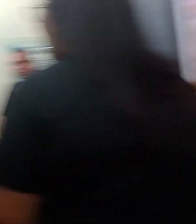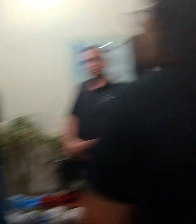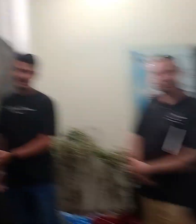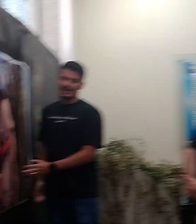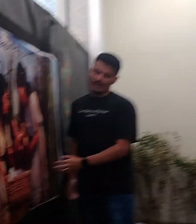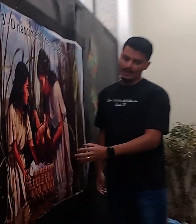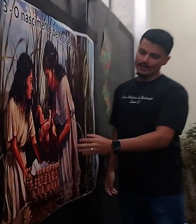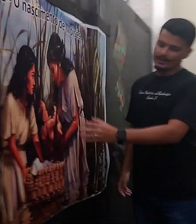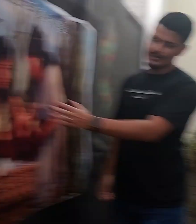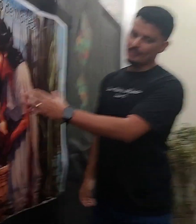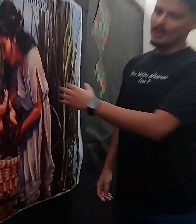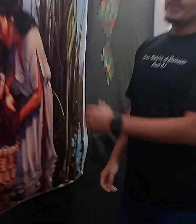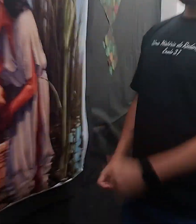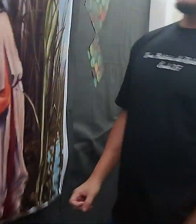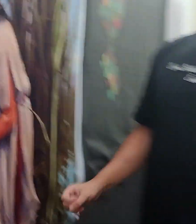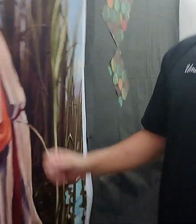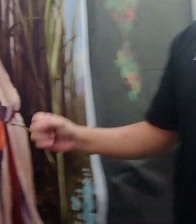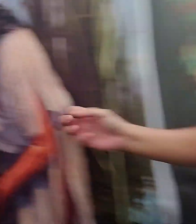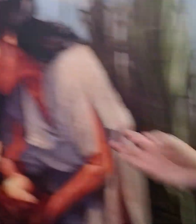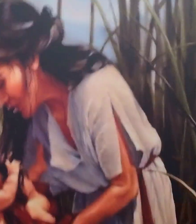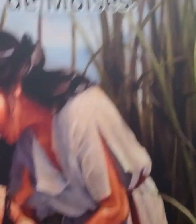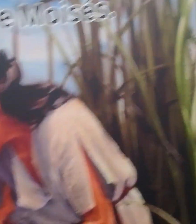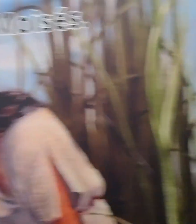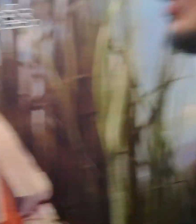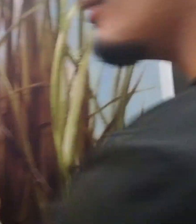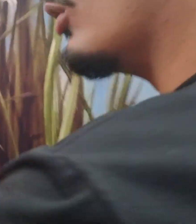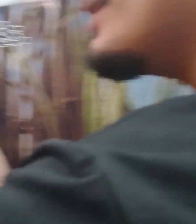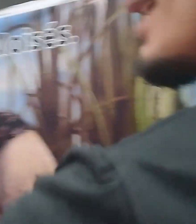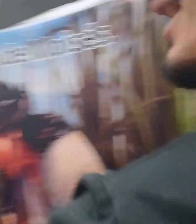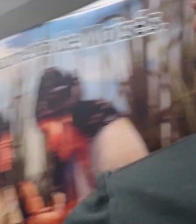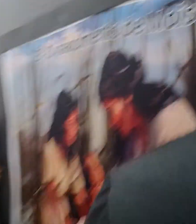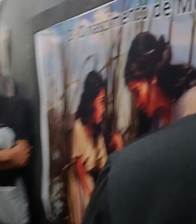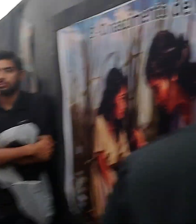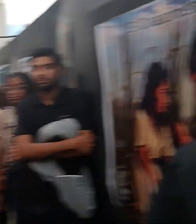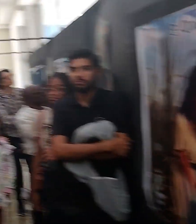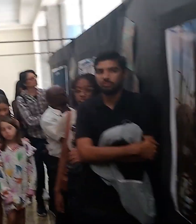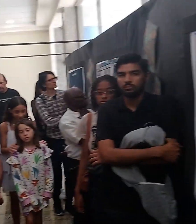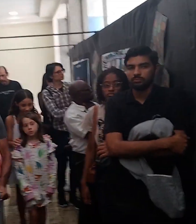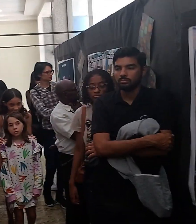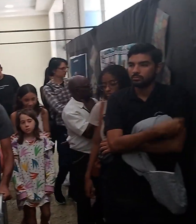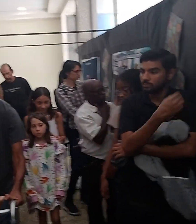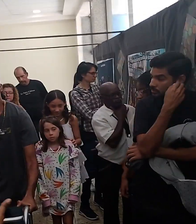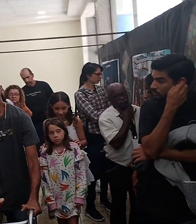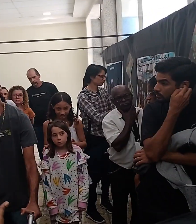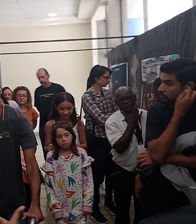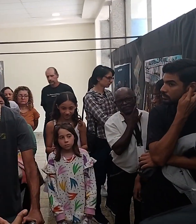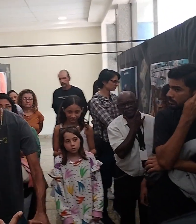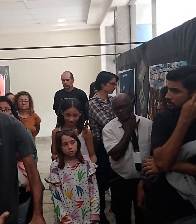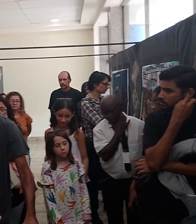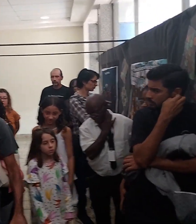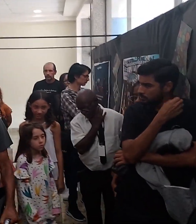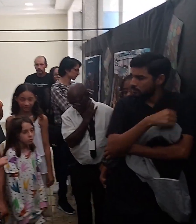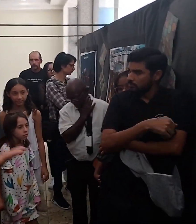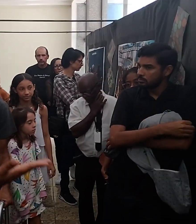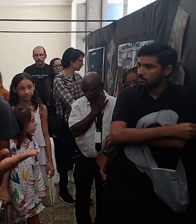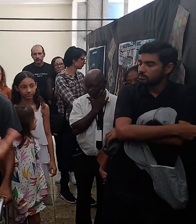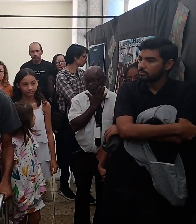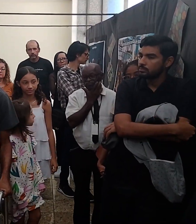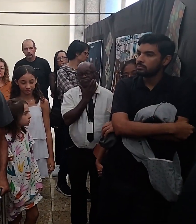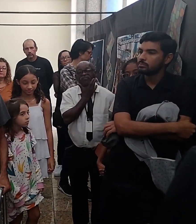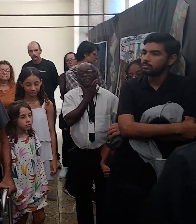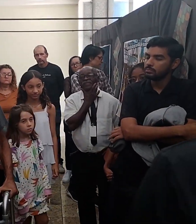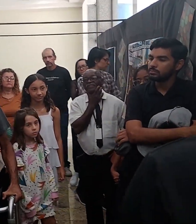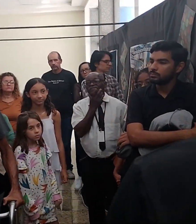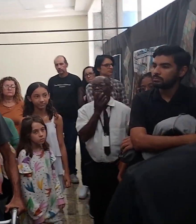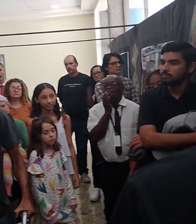Moisés nasce ali, essa imagem aqui é Joquebede, Moisés e Miriam. Durante os 3 primeiros meses de